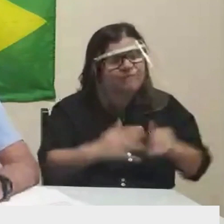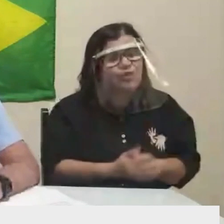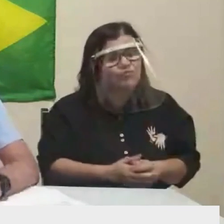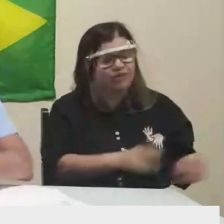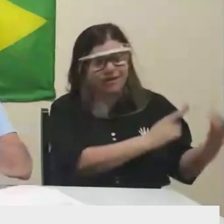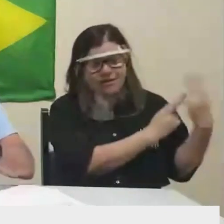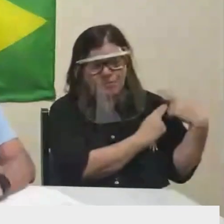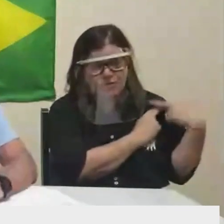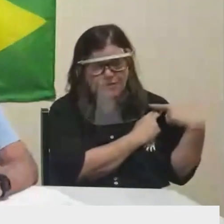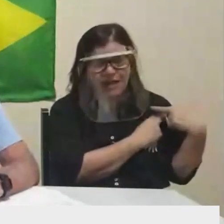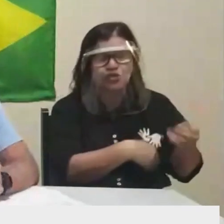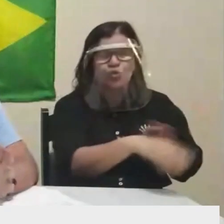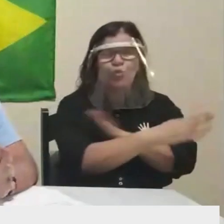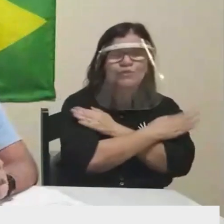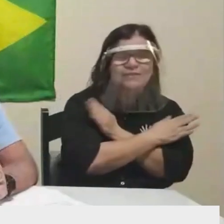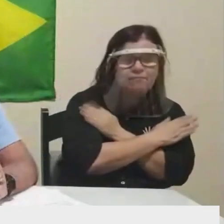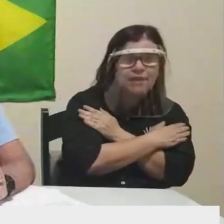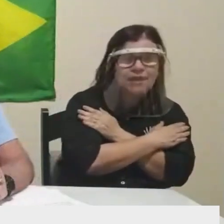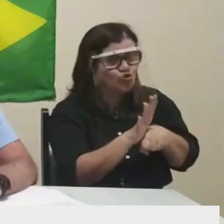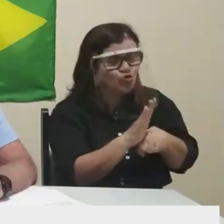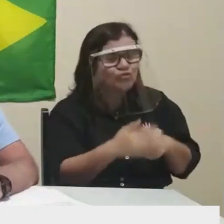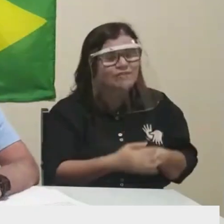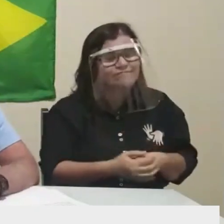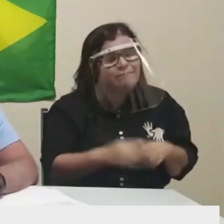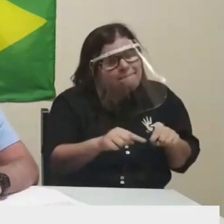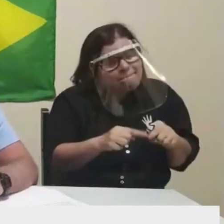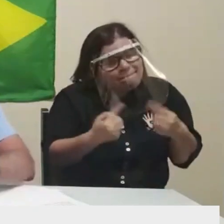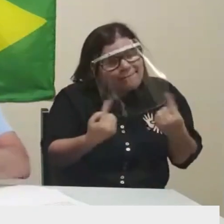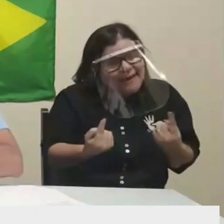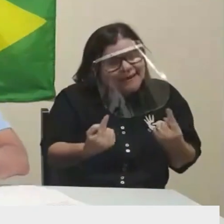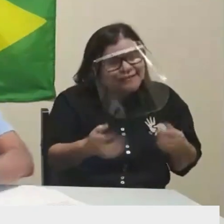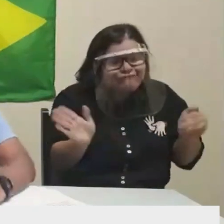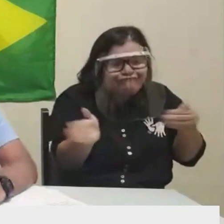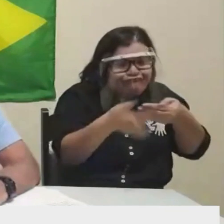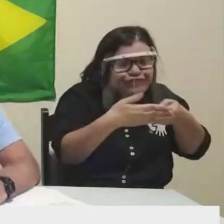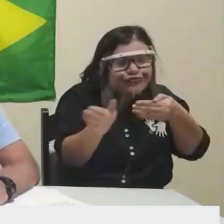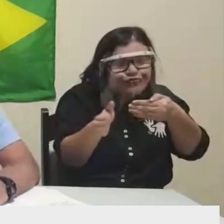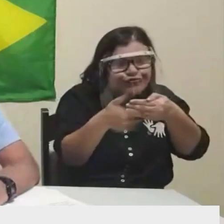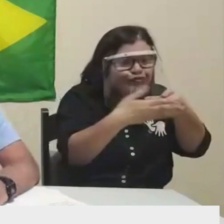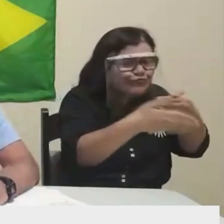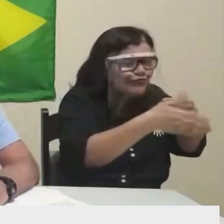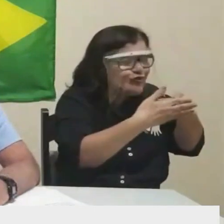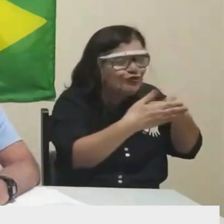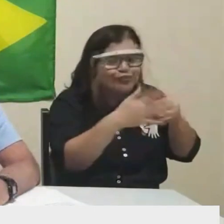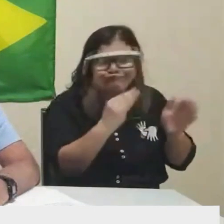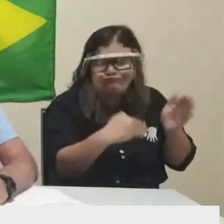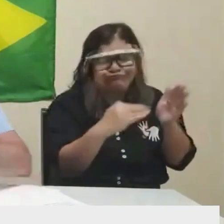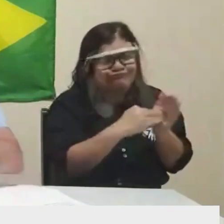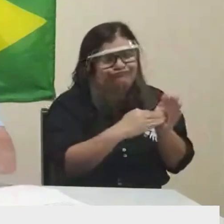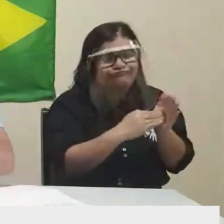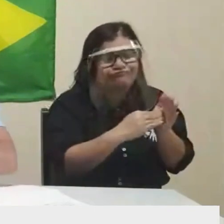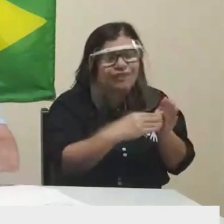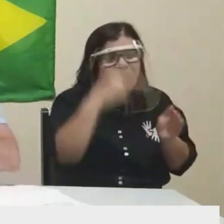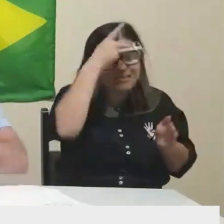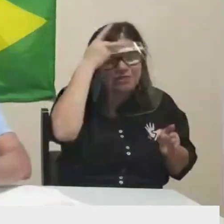tempo. Muita gente achou que não, né? Tudo, lockdown, aconteceu que muita gente perdeu seu emprego,